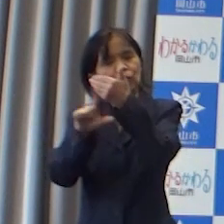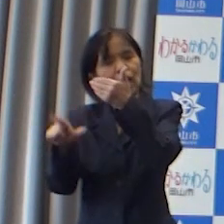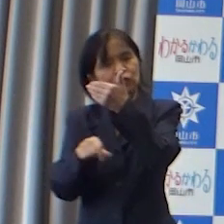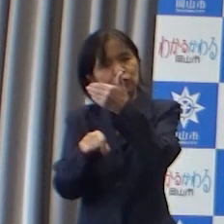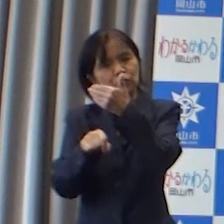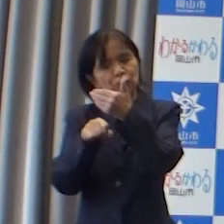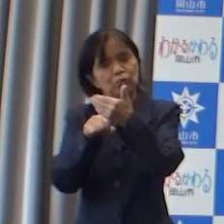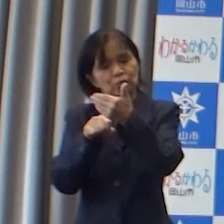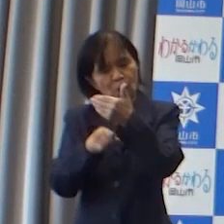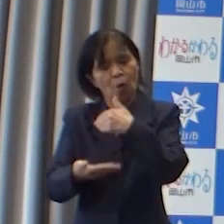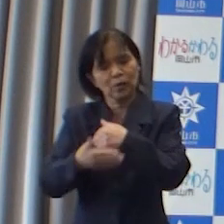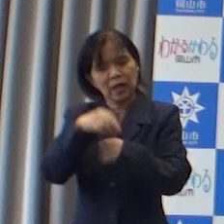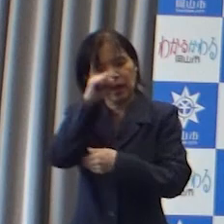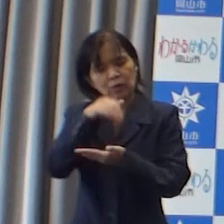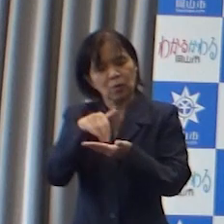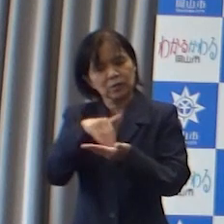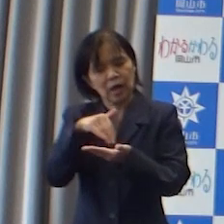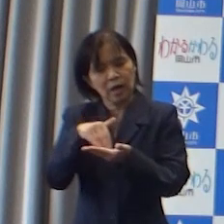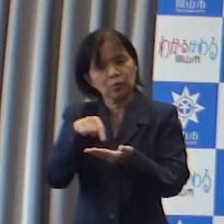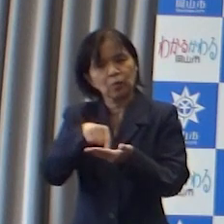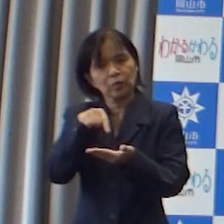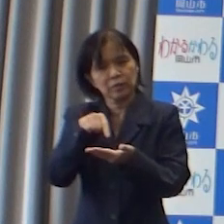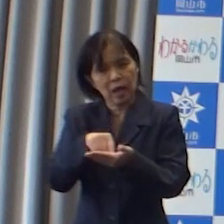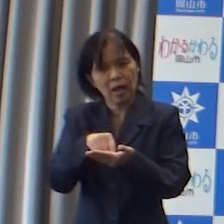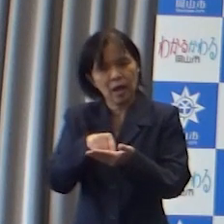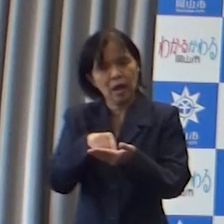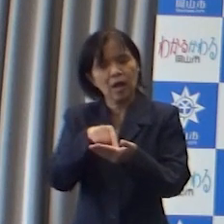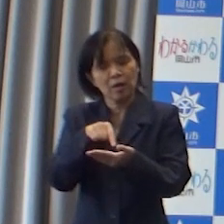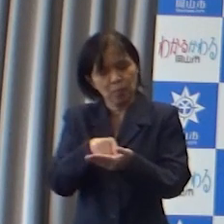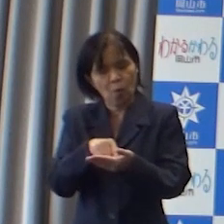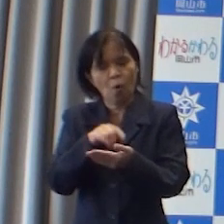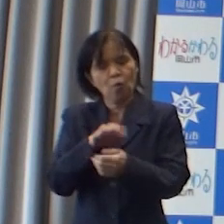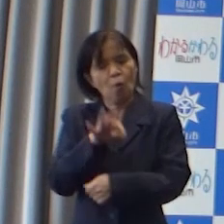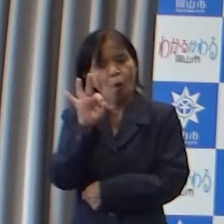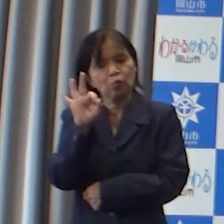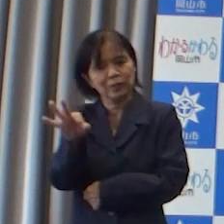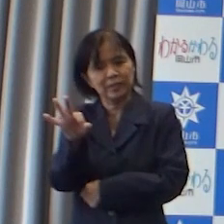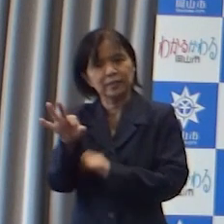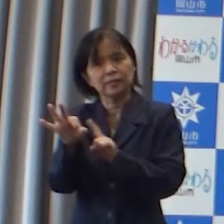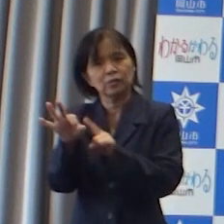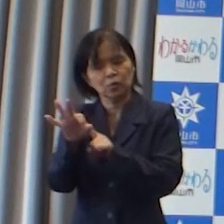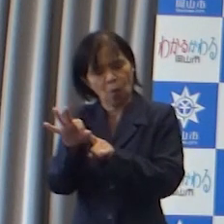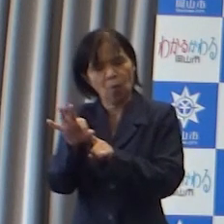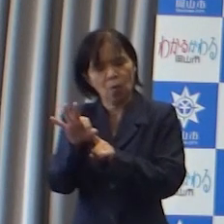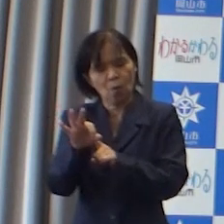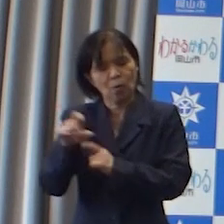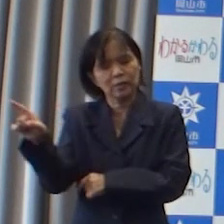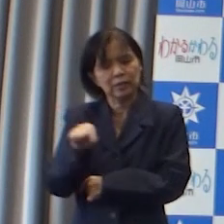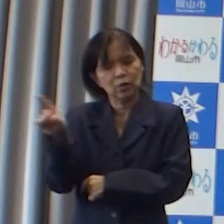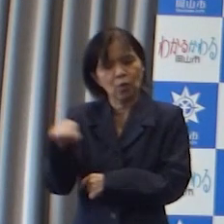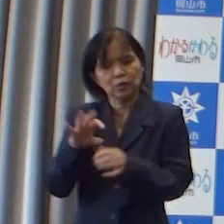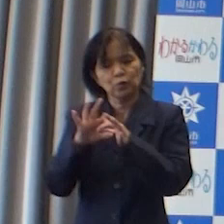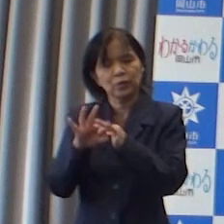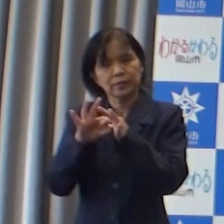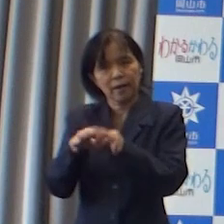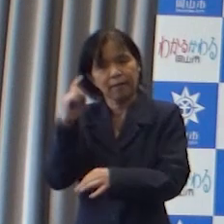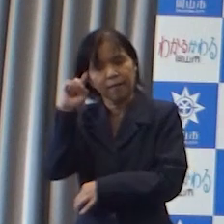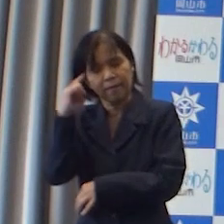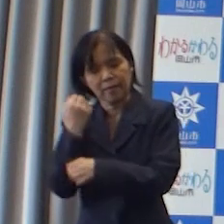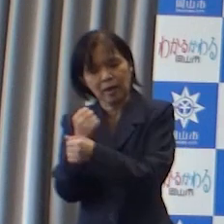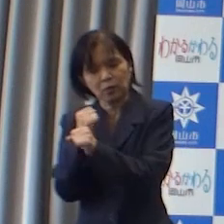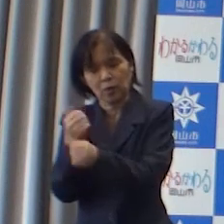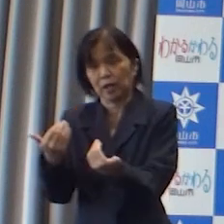でですね、この交付金の活用を検討していかなければならないというように思っておりますけれ